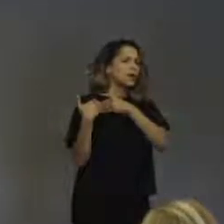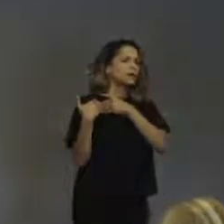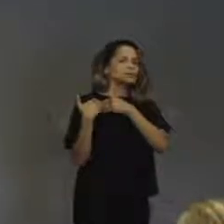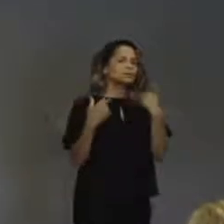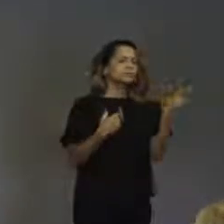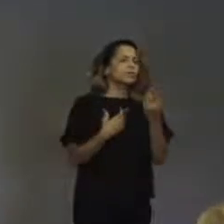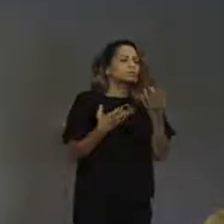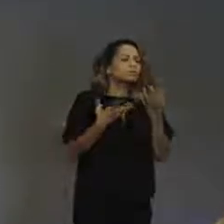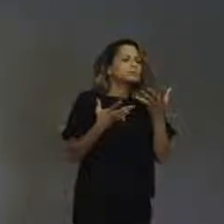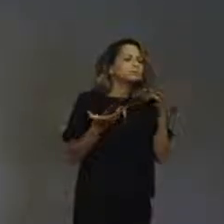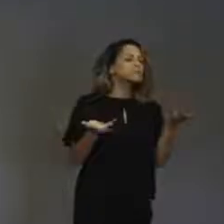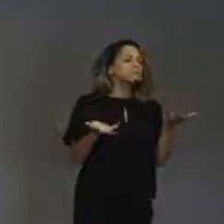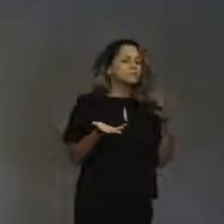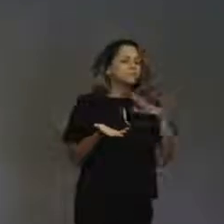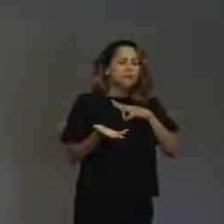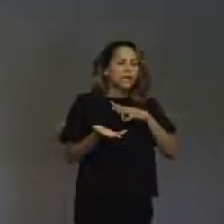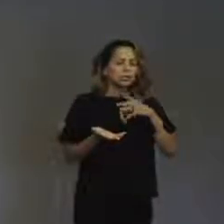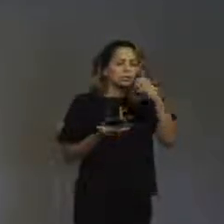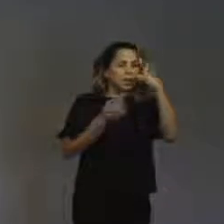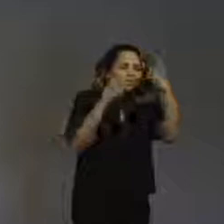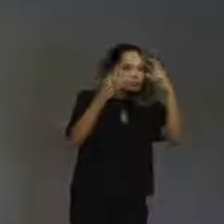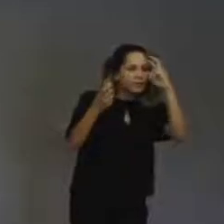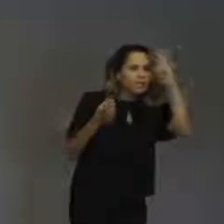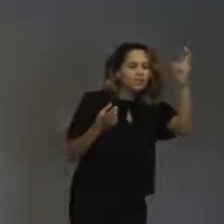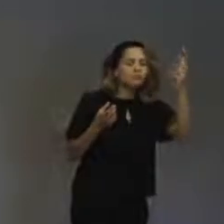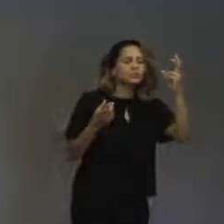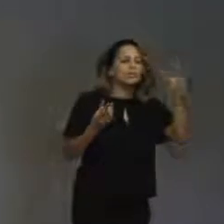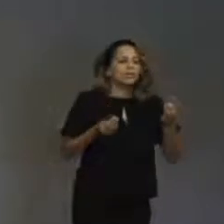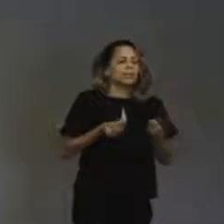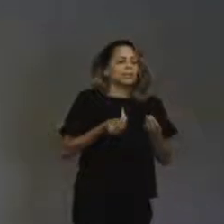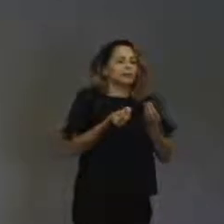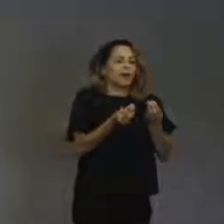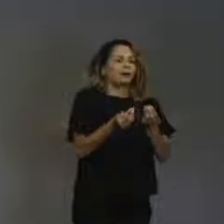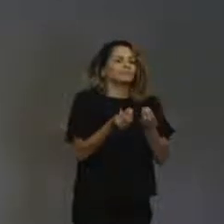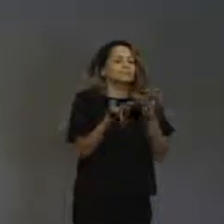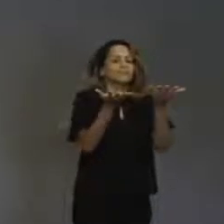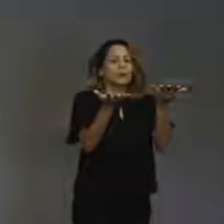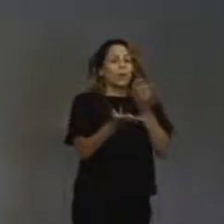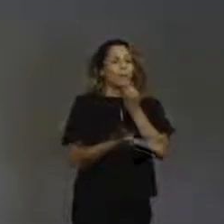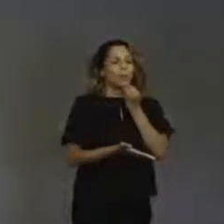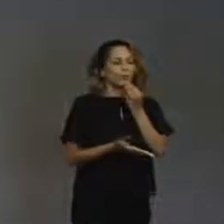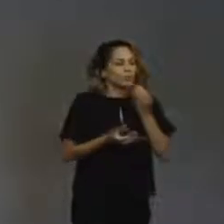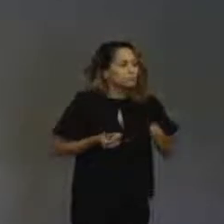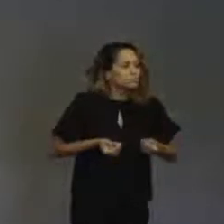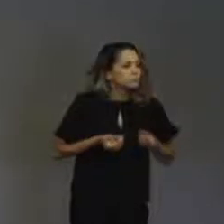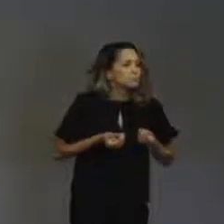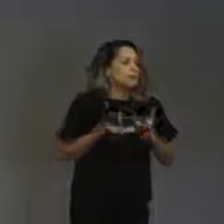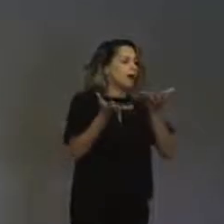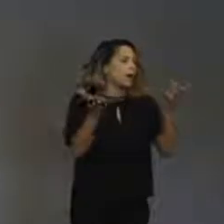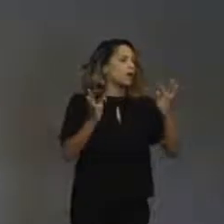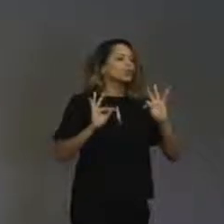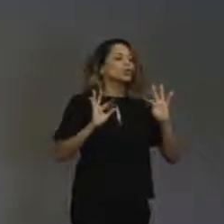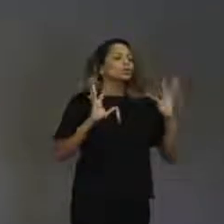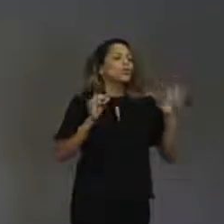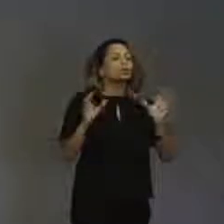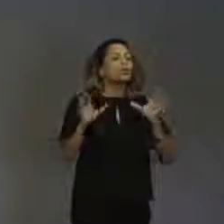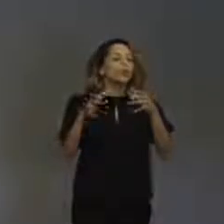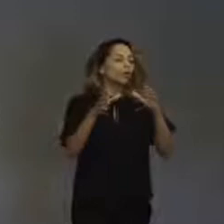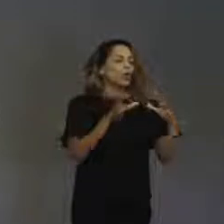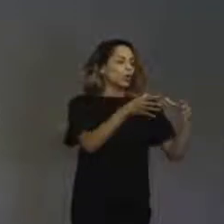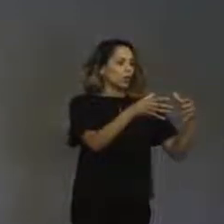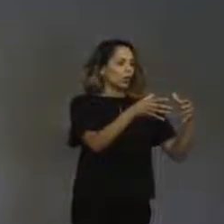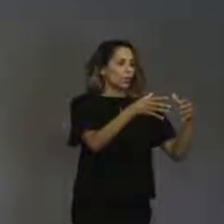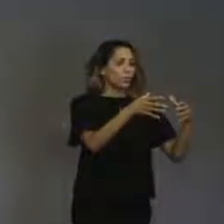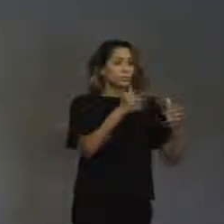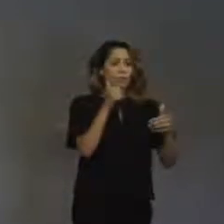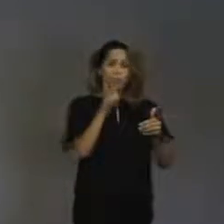inteligente que a gente quer, é aquela cidade que dá oportunidades para todos os grupos. Em especial, grupos que têm vulnerabilidade. Eu estou falando